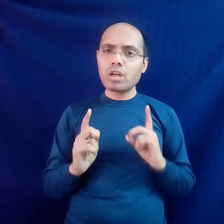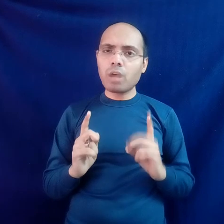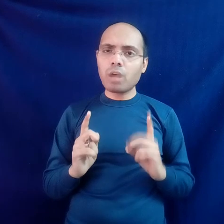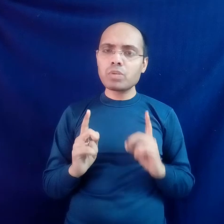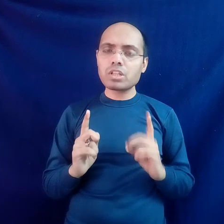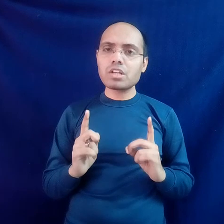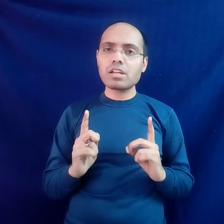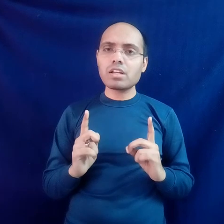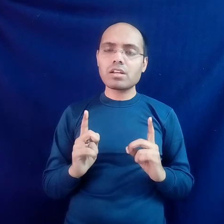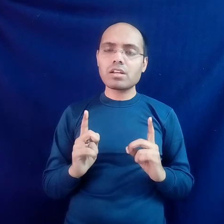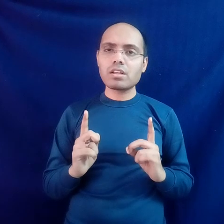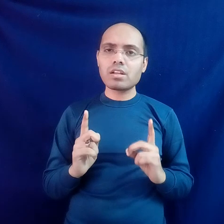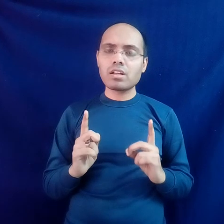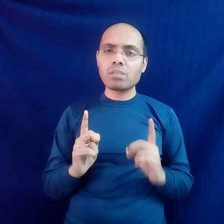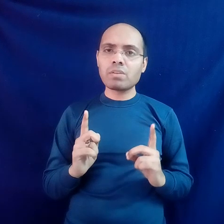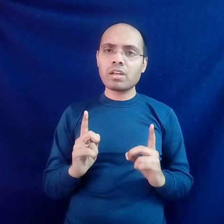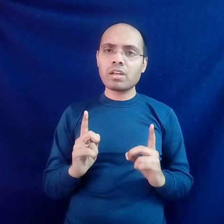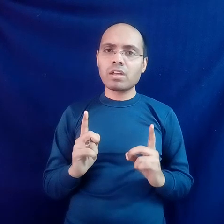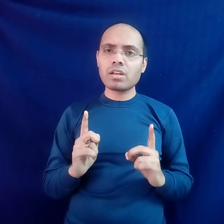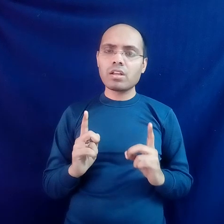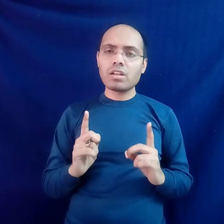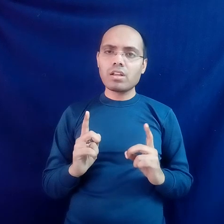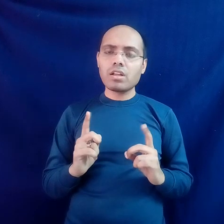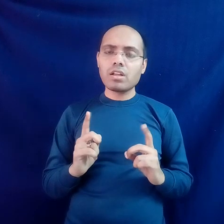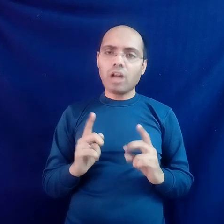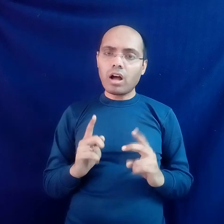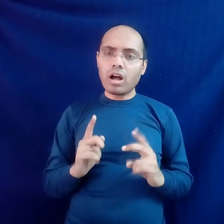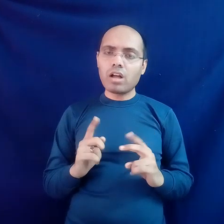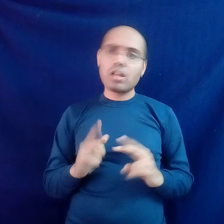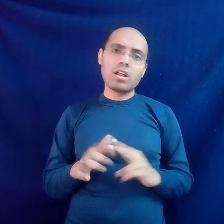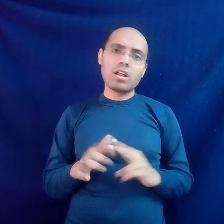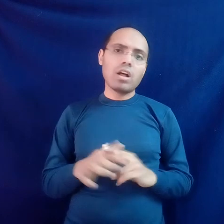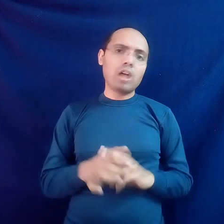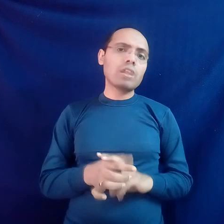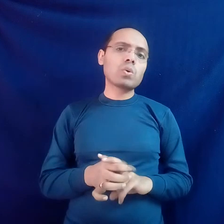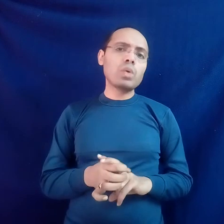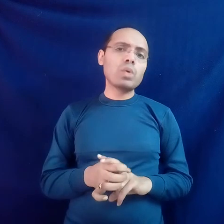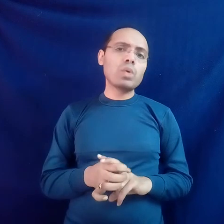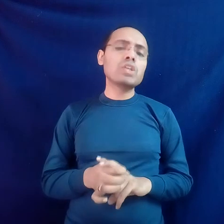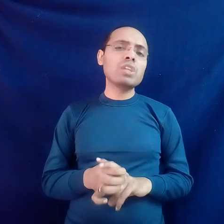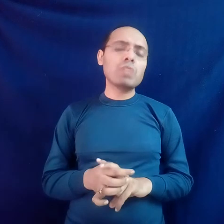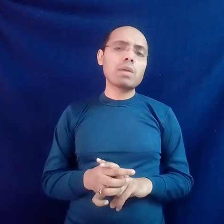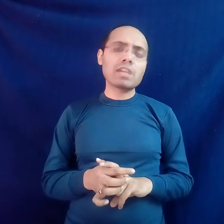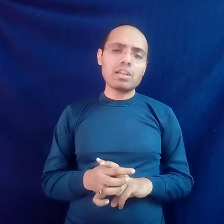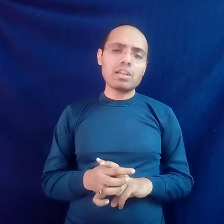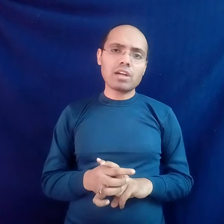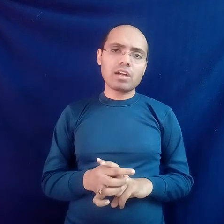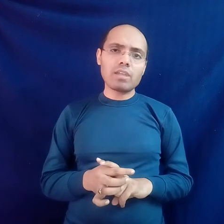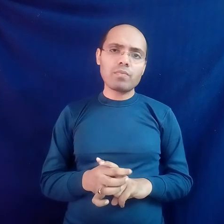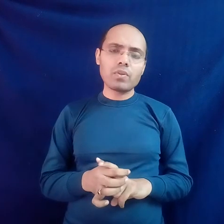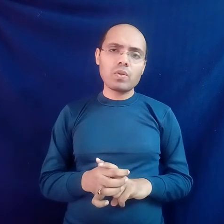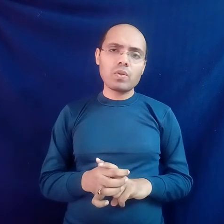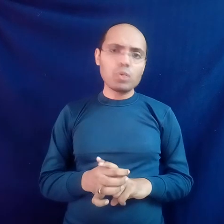हम शक्तिशाली हैं नंबर एक। हाँ, अगर कोई चीज विधि द्वारा की जाए उसमें